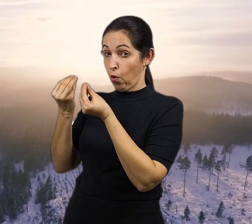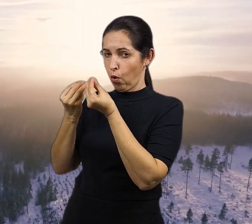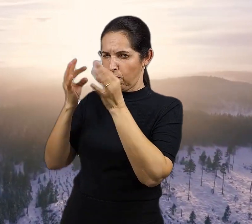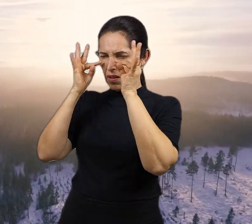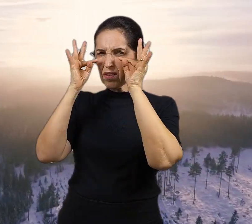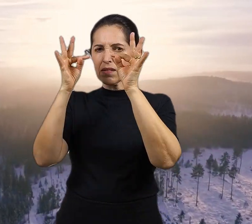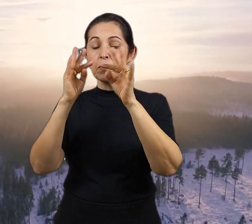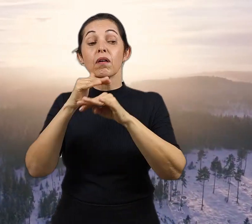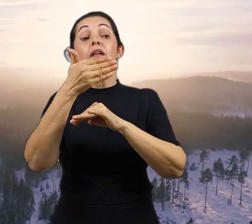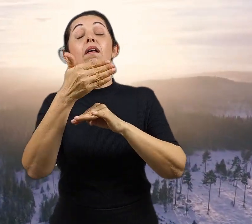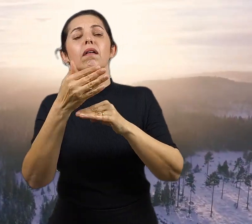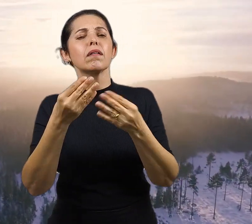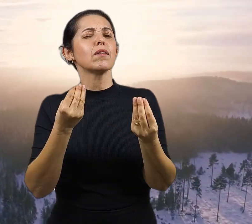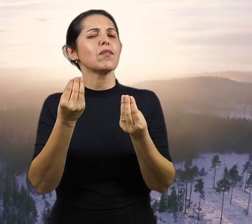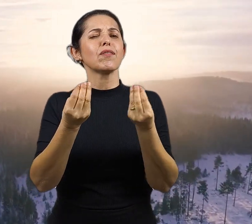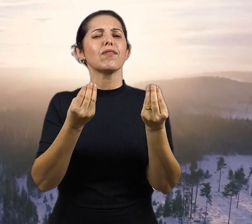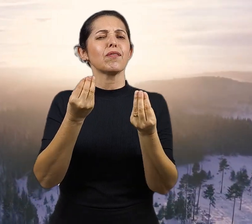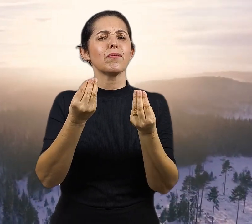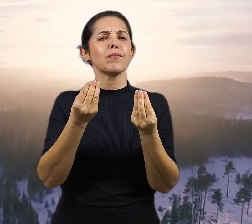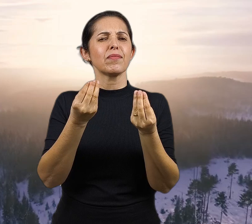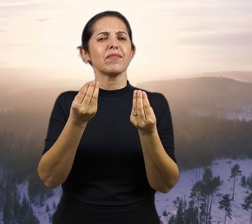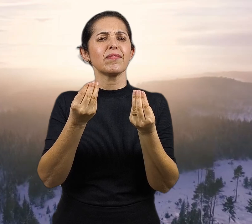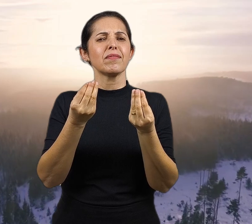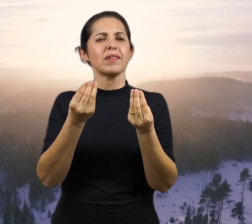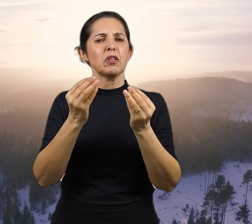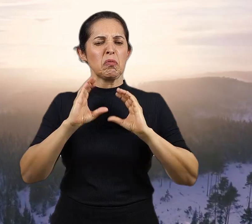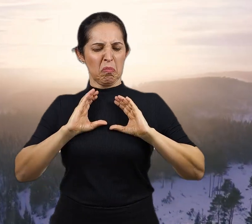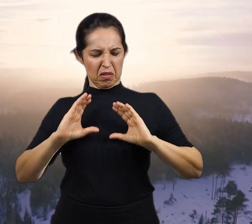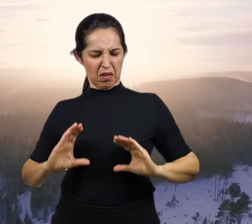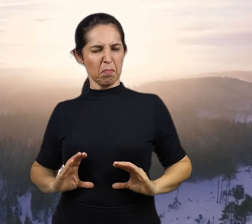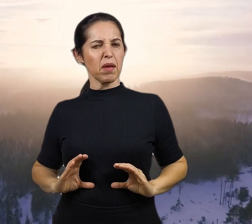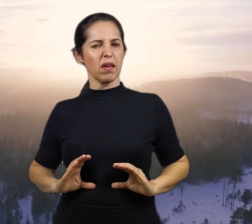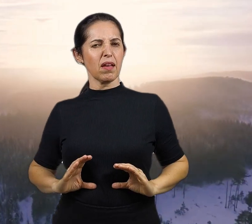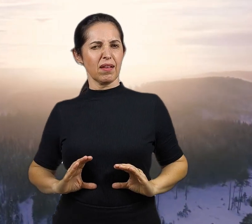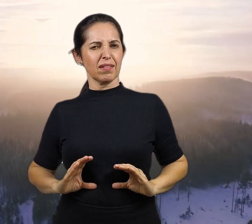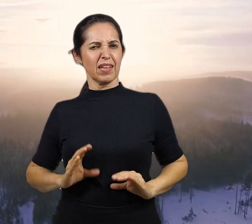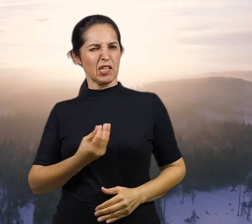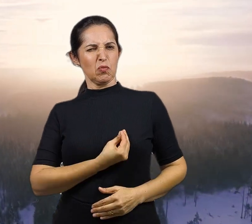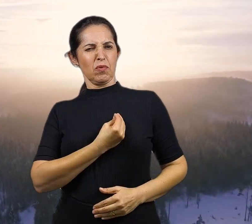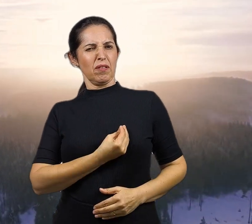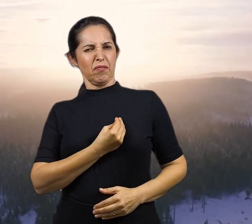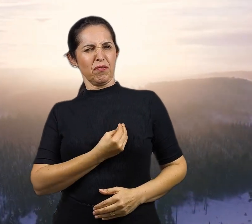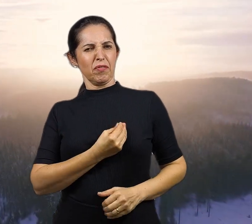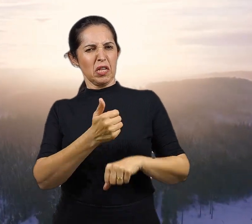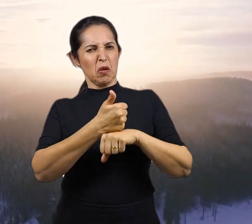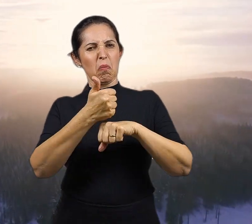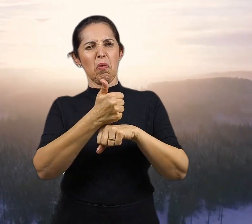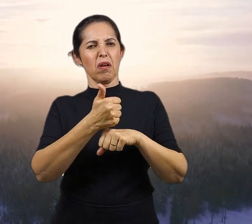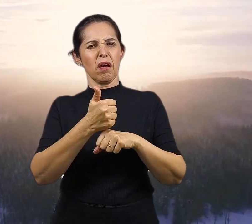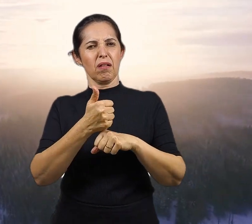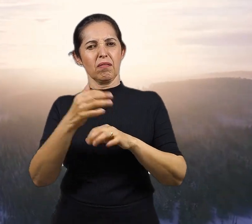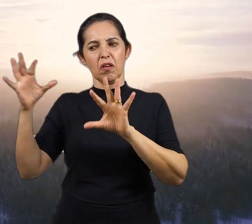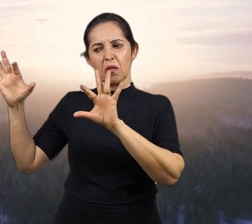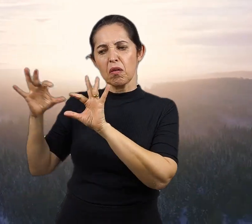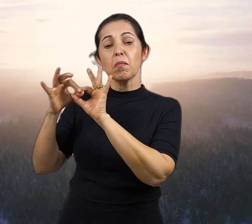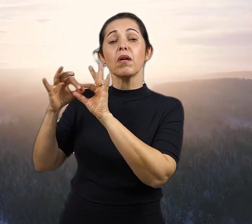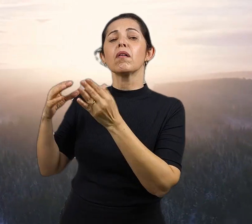estão as suas contas? Como é que está a sua vida de comunhão com Deus? Você sozinho lá dentro, o caráter do céu, como é que